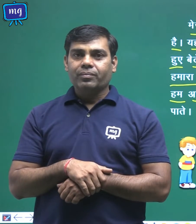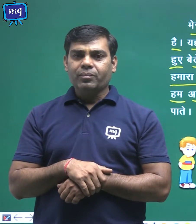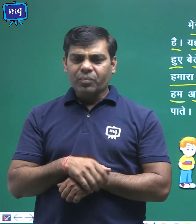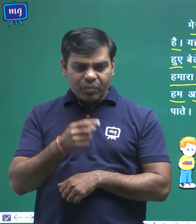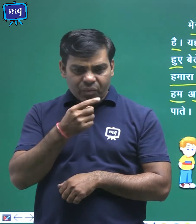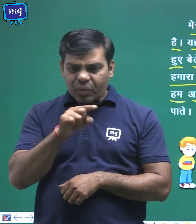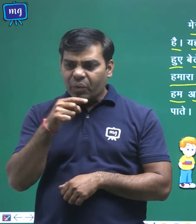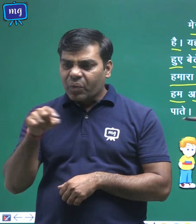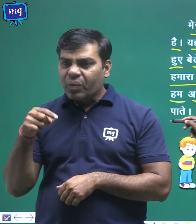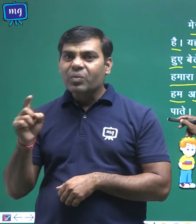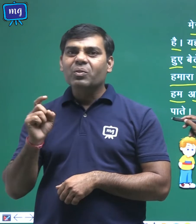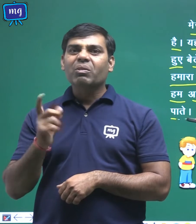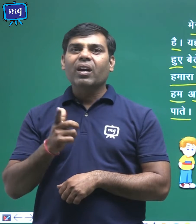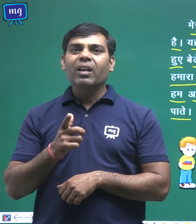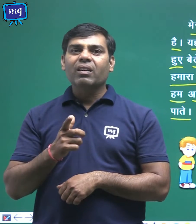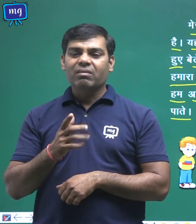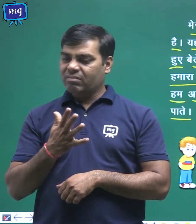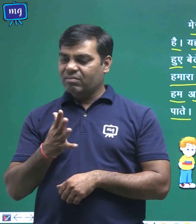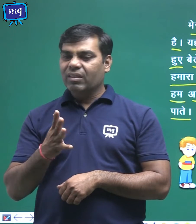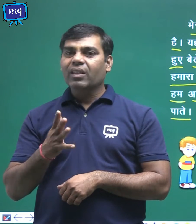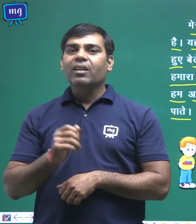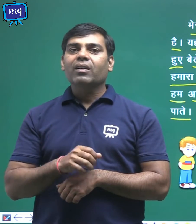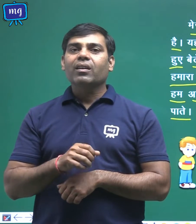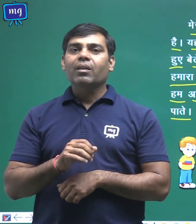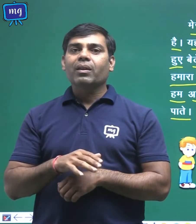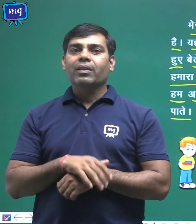सुधार नहीं कर पाते।